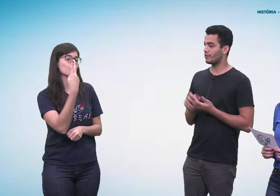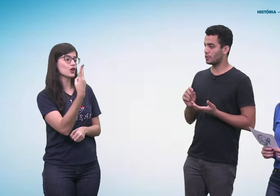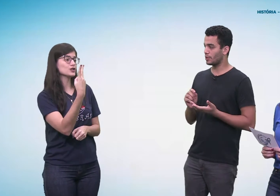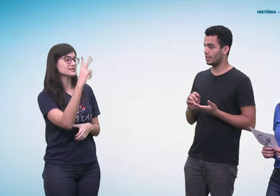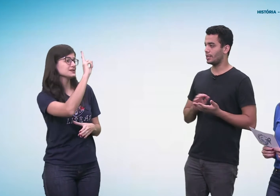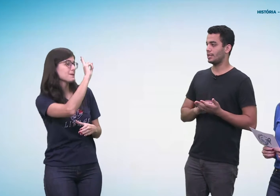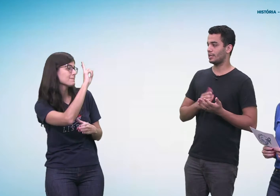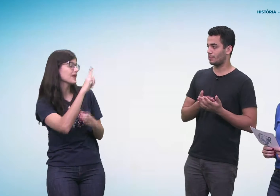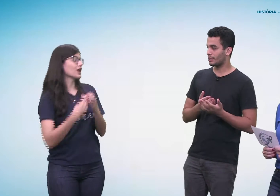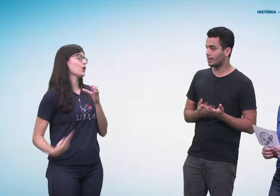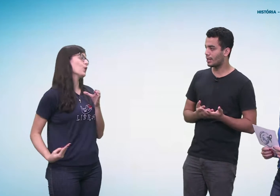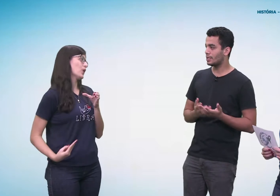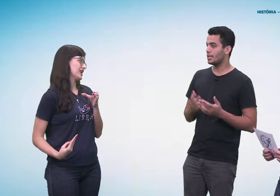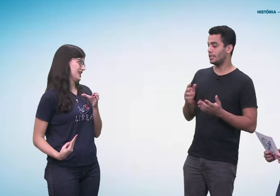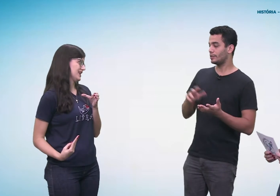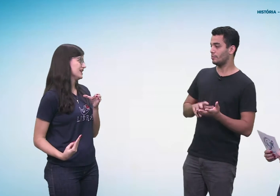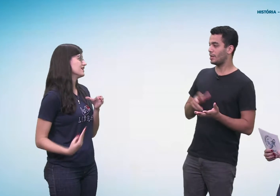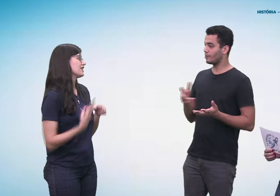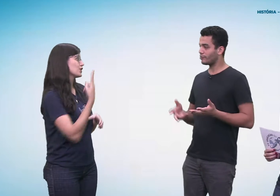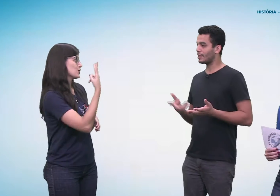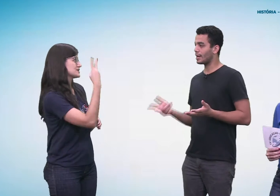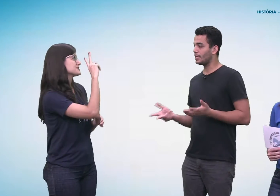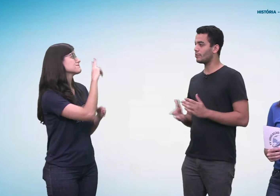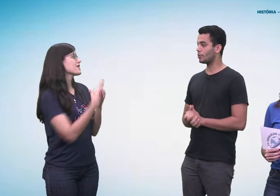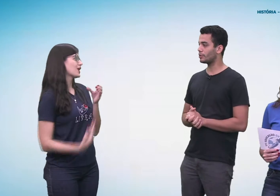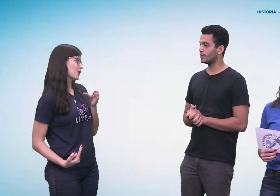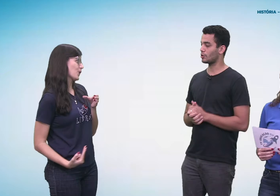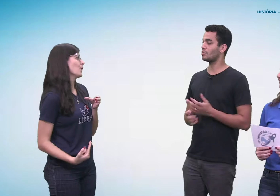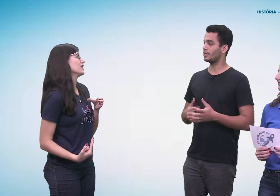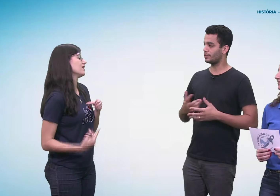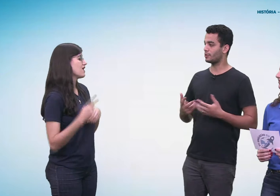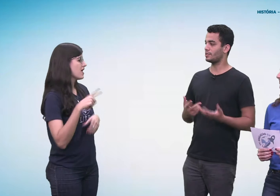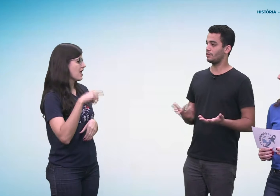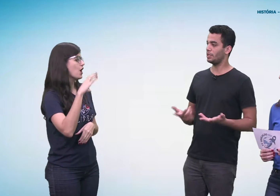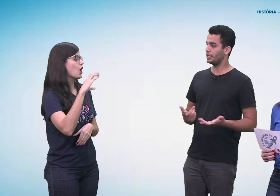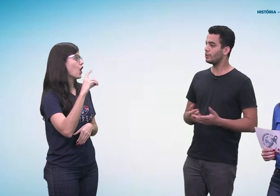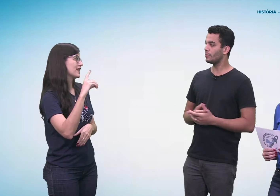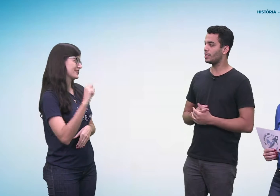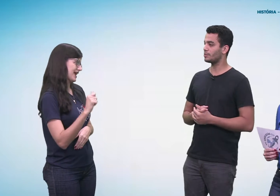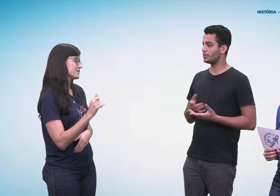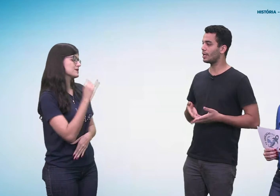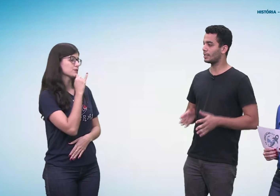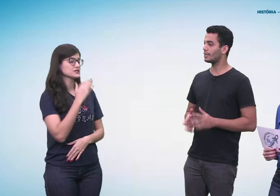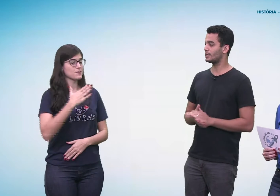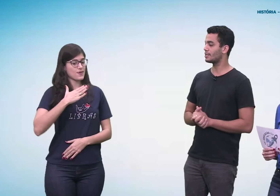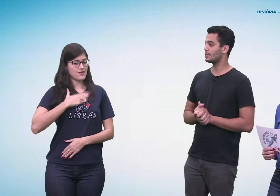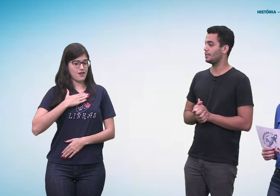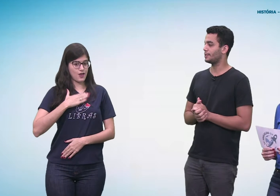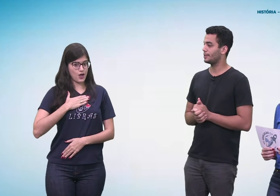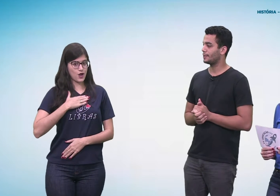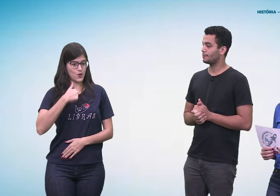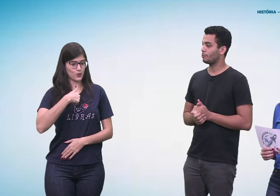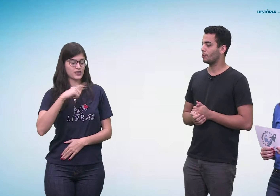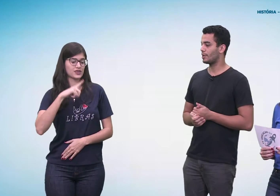o quê? Interpretar e também falar em língua portuguesa, como se eles fossem bilíngue mesmo, eles já nascem assim. Por